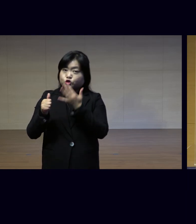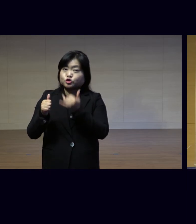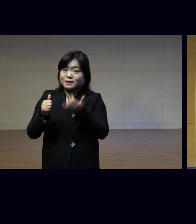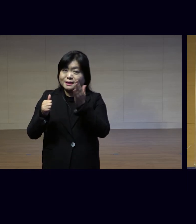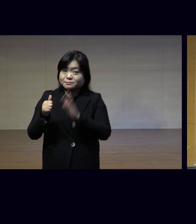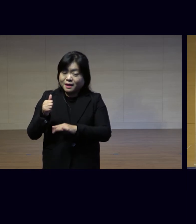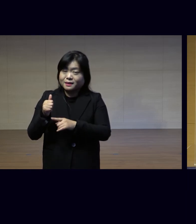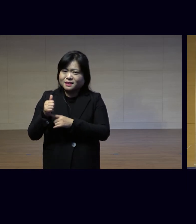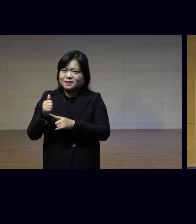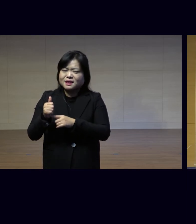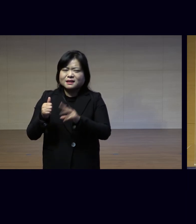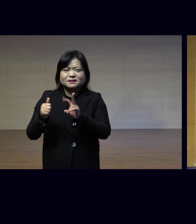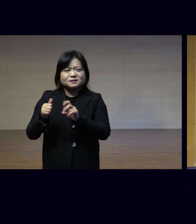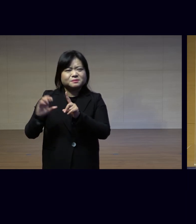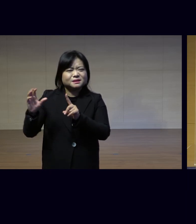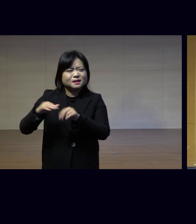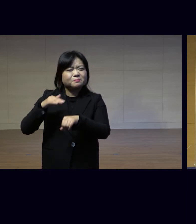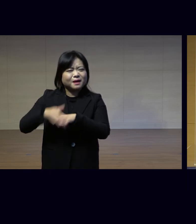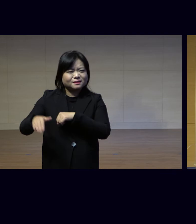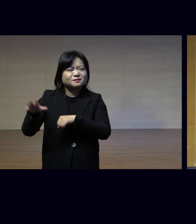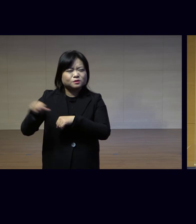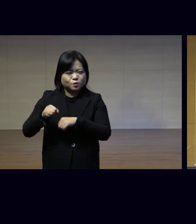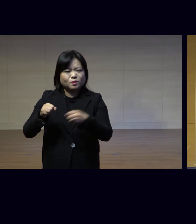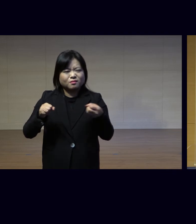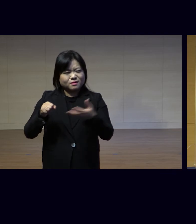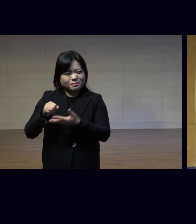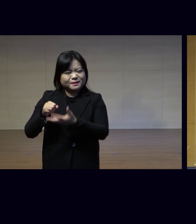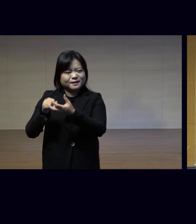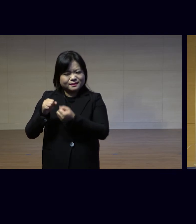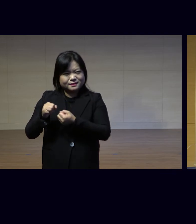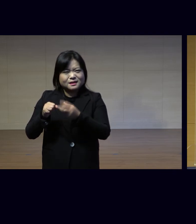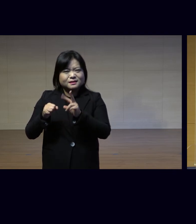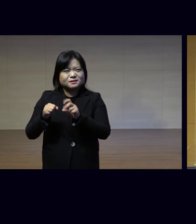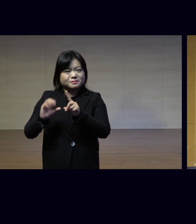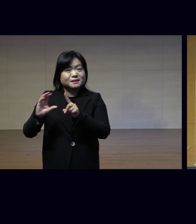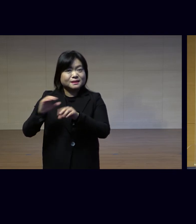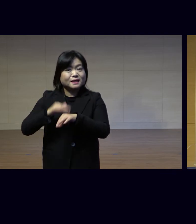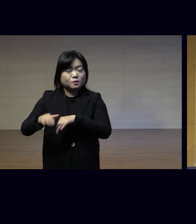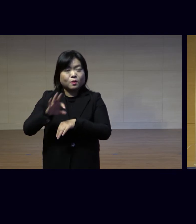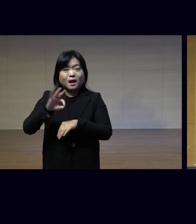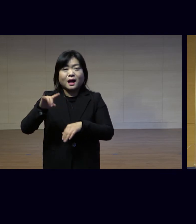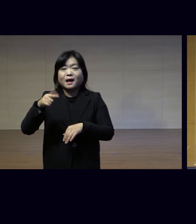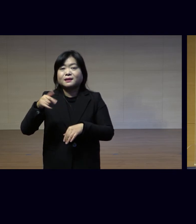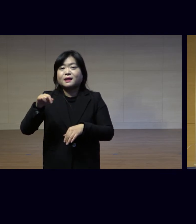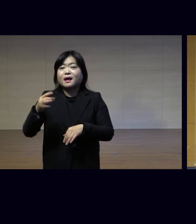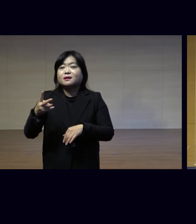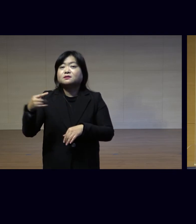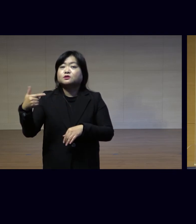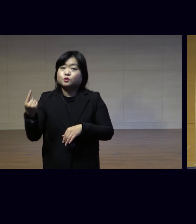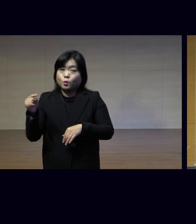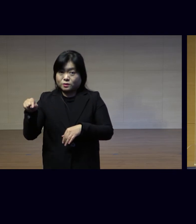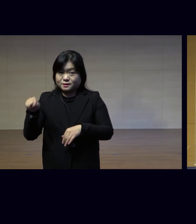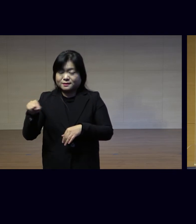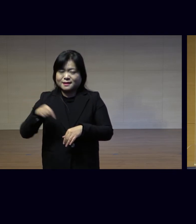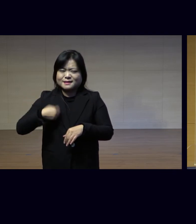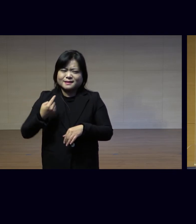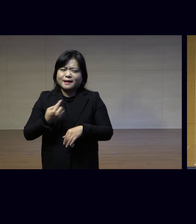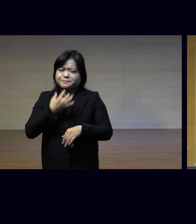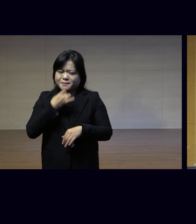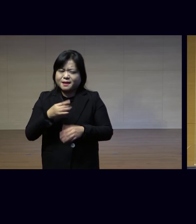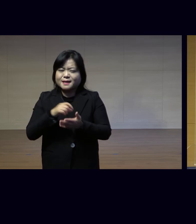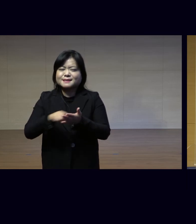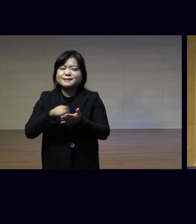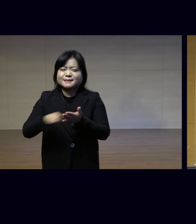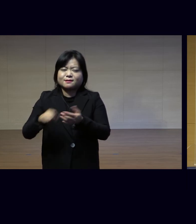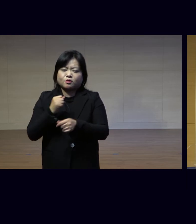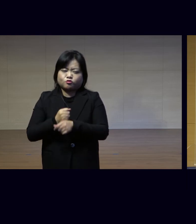있겠지만 21세기의 방식으로 받았겠죠. 21세기의 방식으로 아니에르노는 자기 고유의 글쓰기를